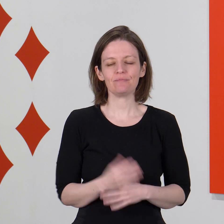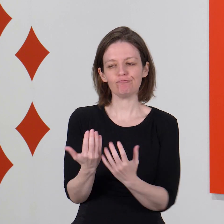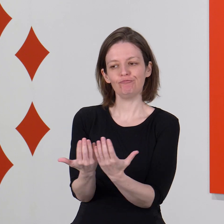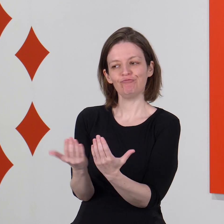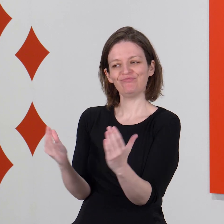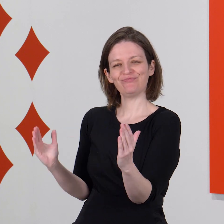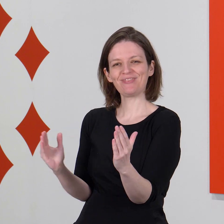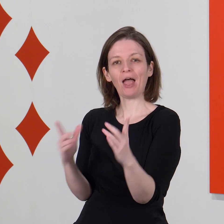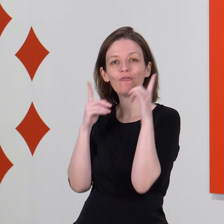photographies.